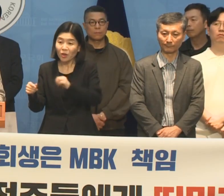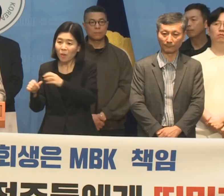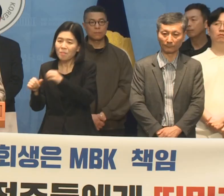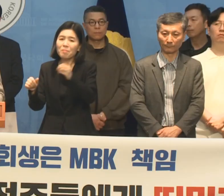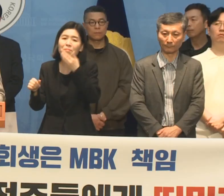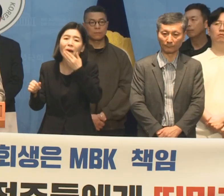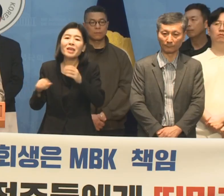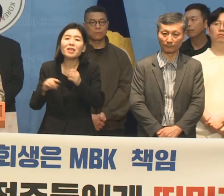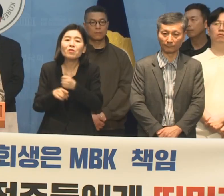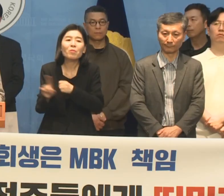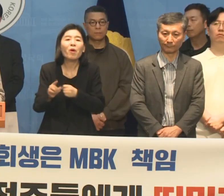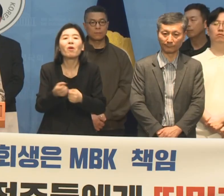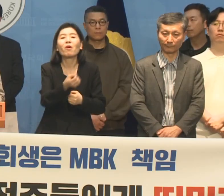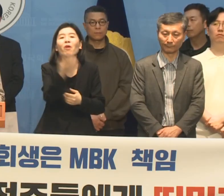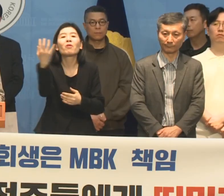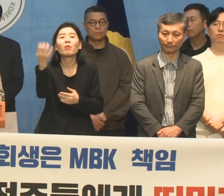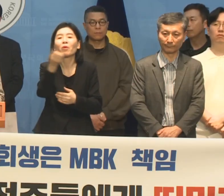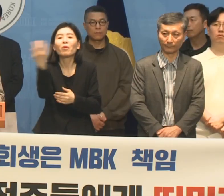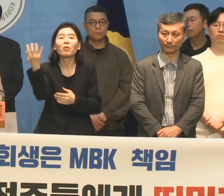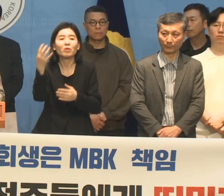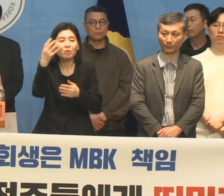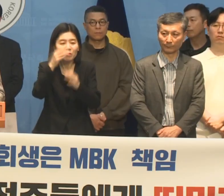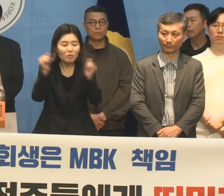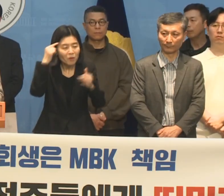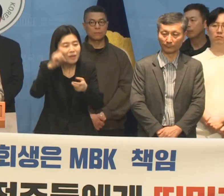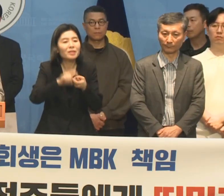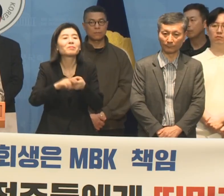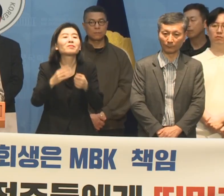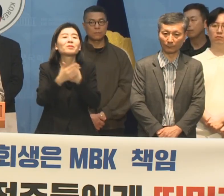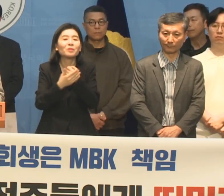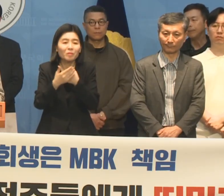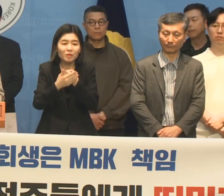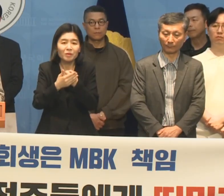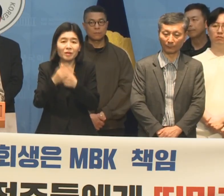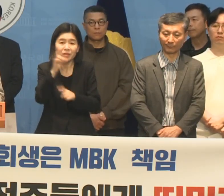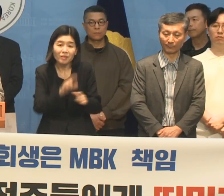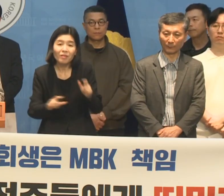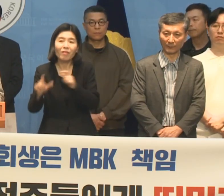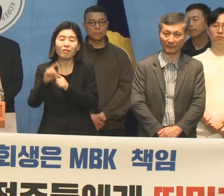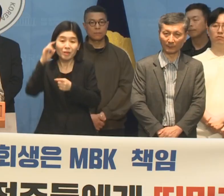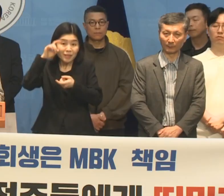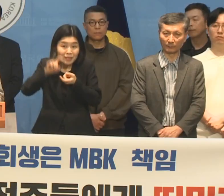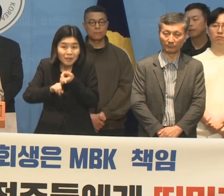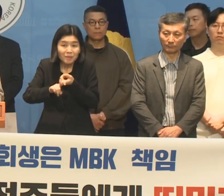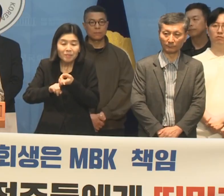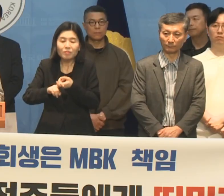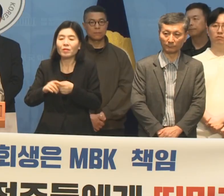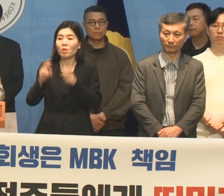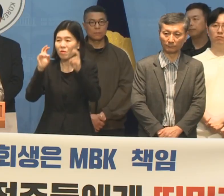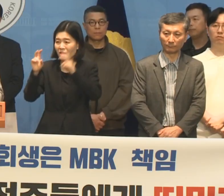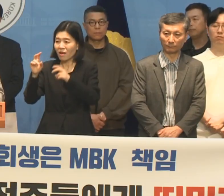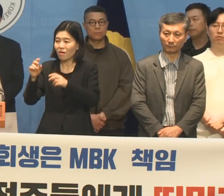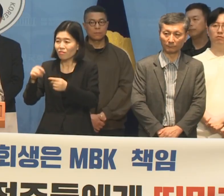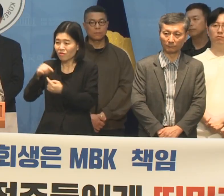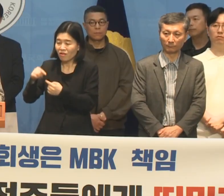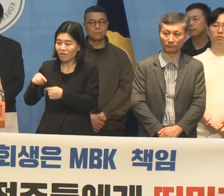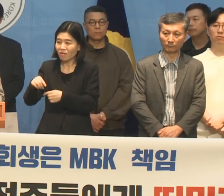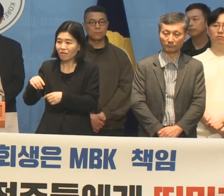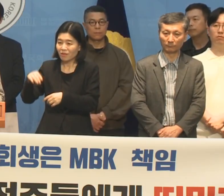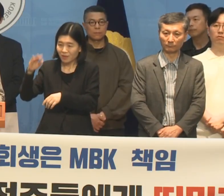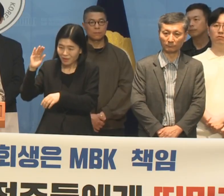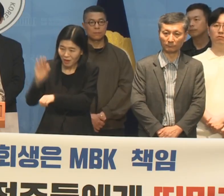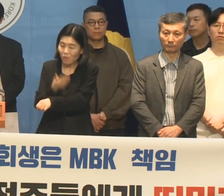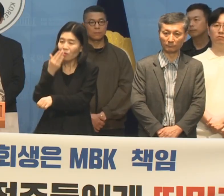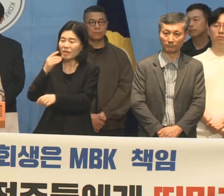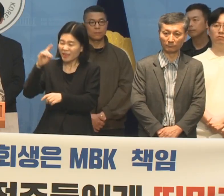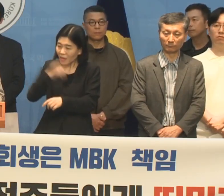되었습니다. 언론과 국민들께서 관심을 가져준다면 이러한 악덕 사업자들에 의한 부분에 대해서